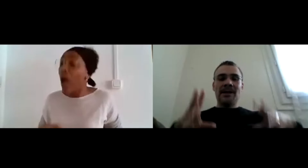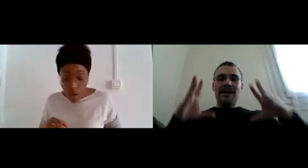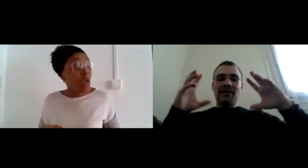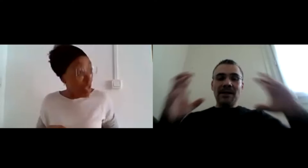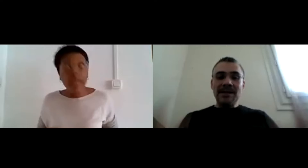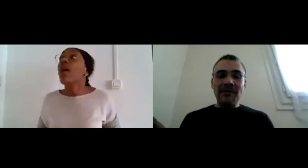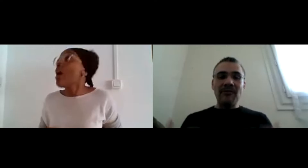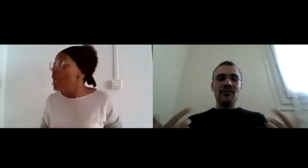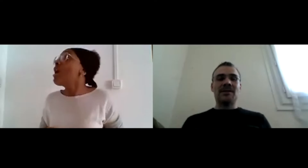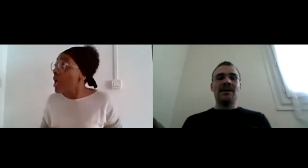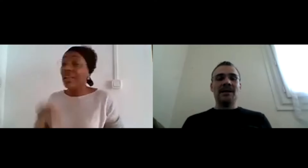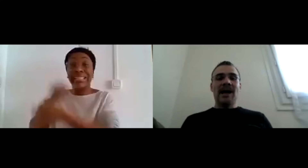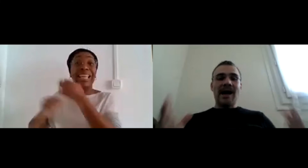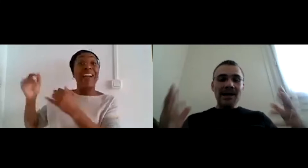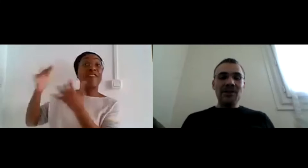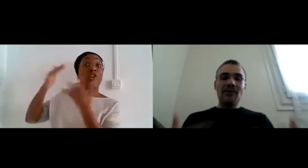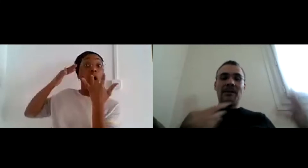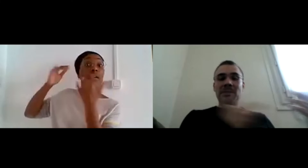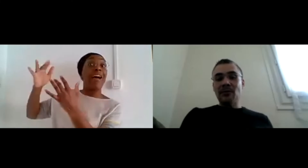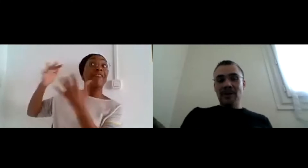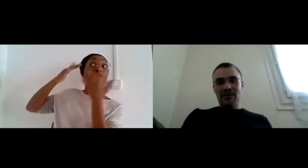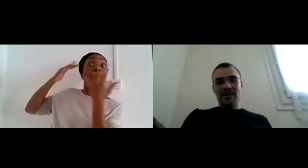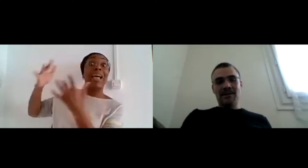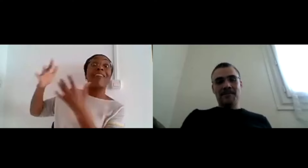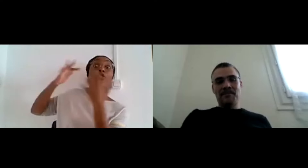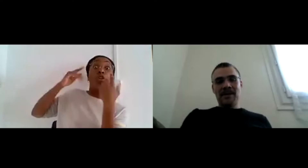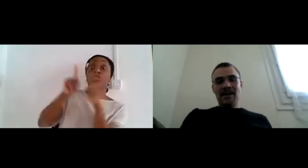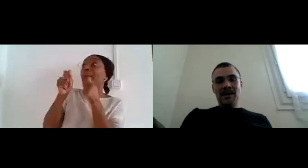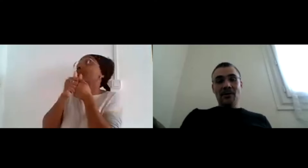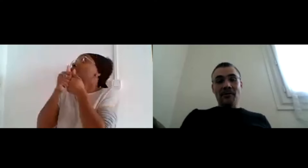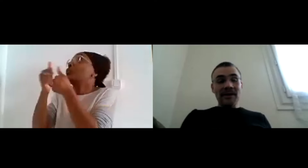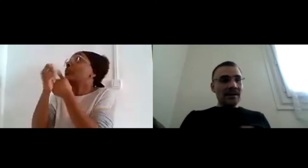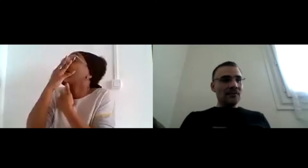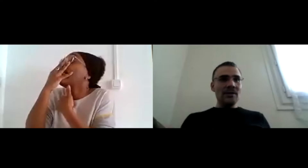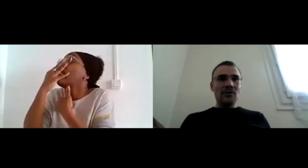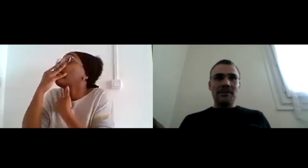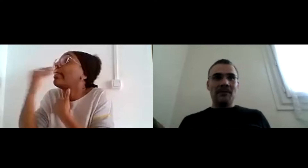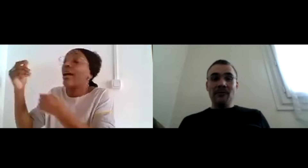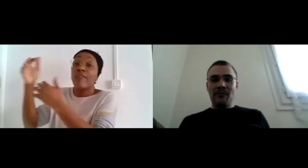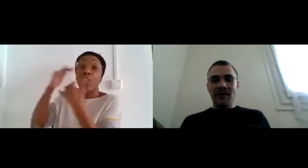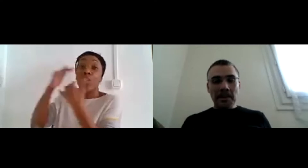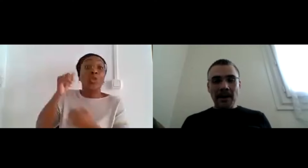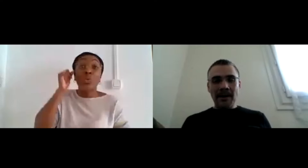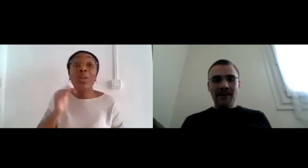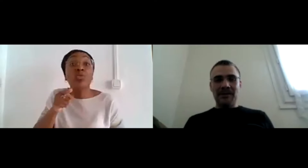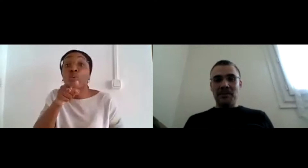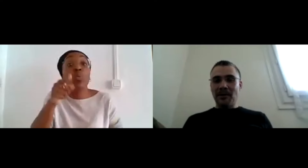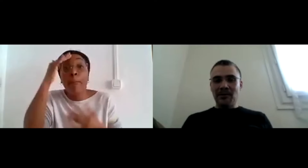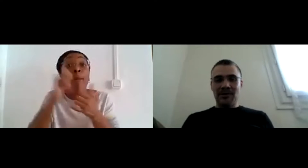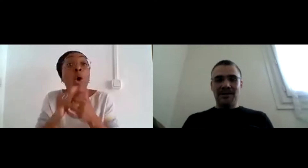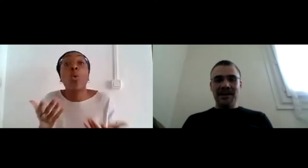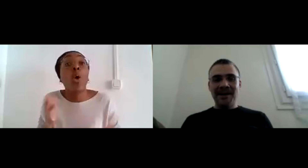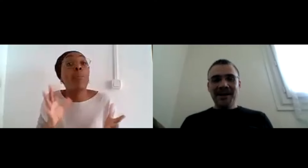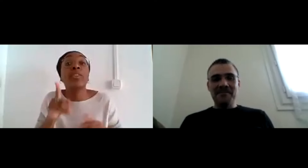cœur et ça va les influencer à agir de la manière dont ils le disent. Et donc, en fait, tous les jours, eh bien, vous ne le voyez pas, peut-être pas